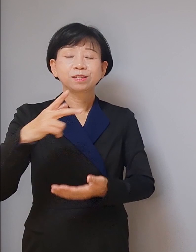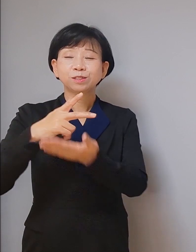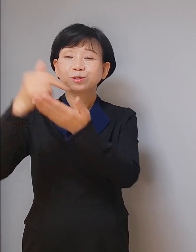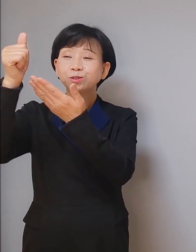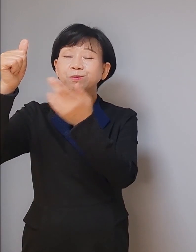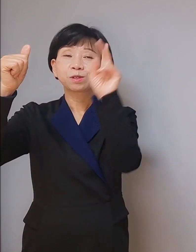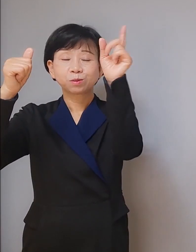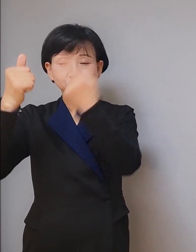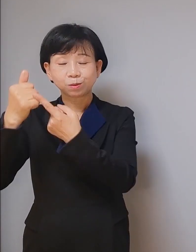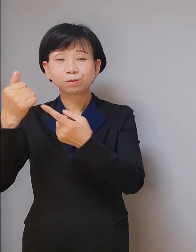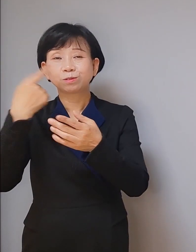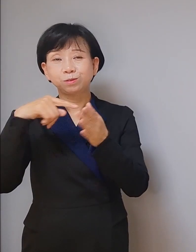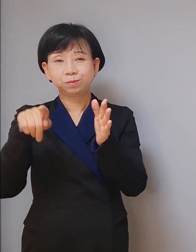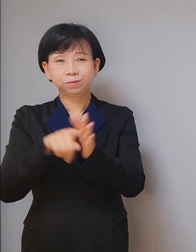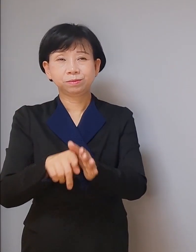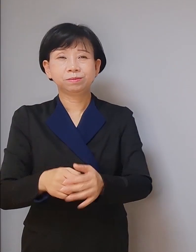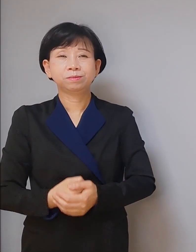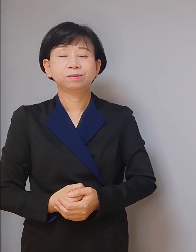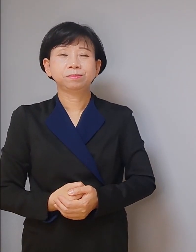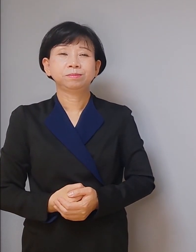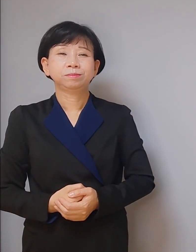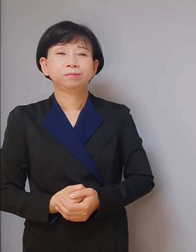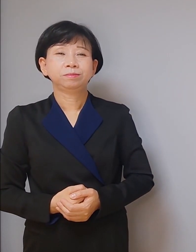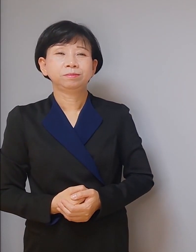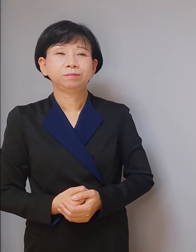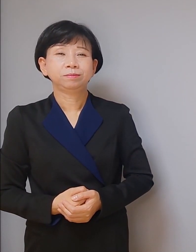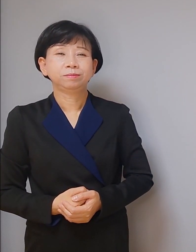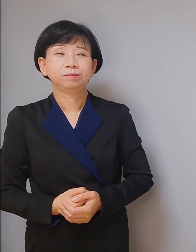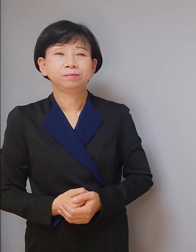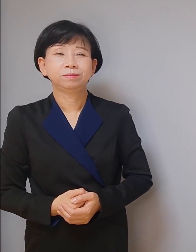VIP가 주께 돌아올 줄 믿습니다.